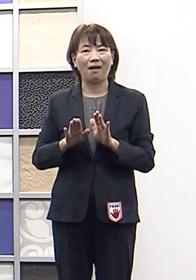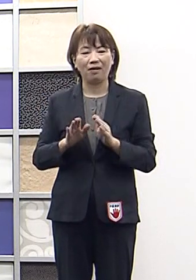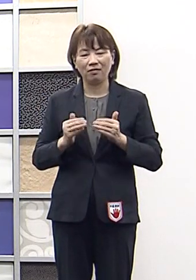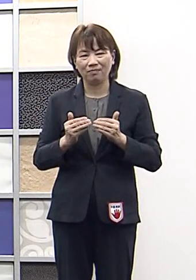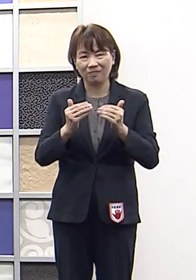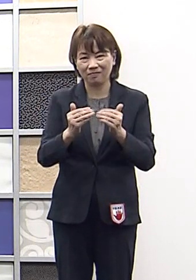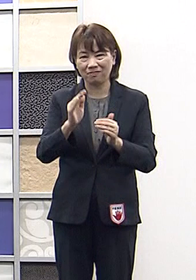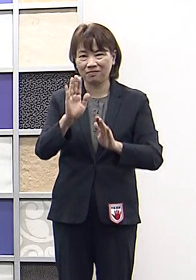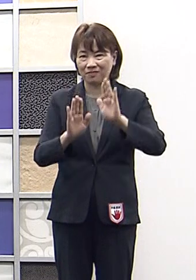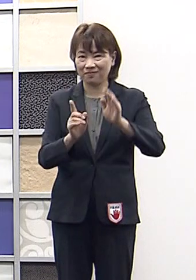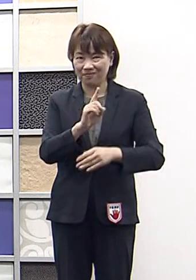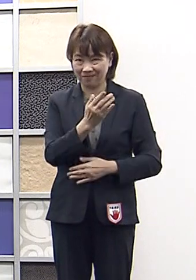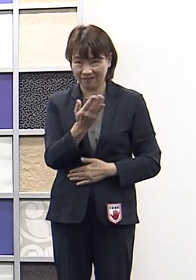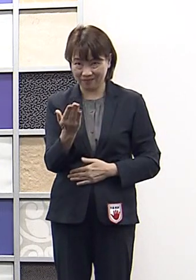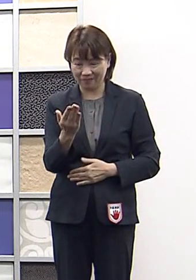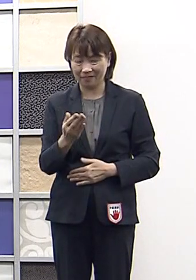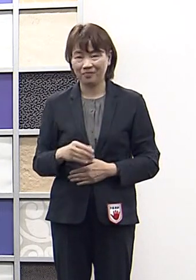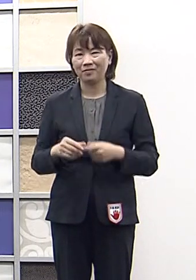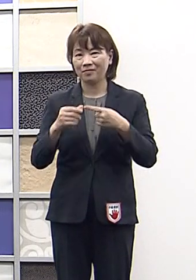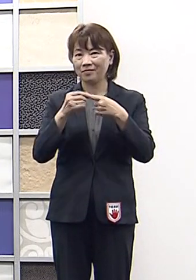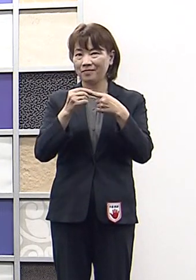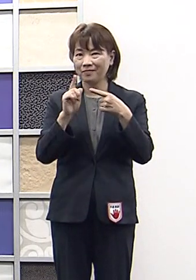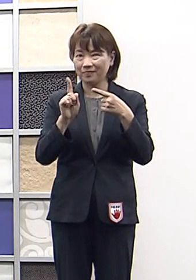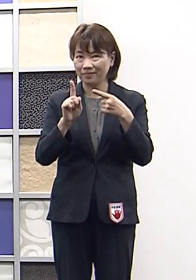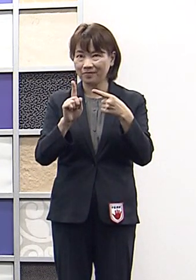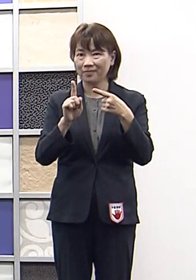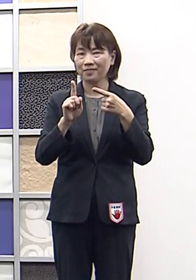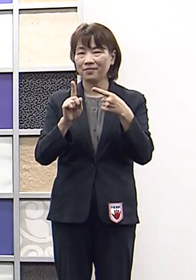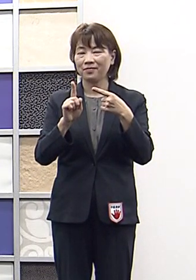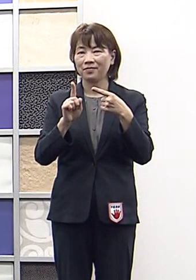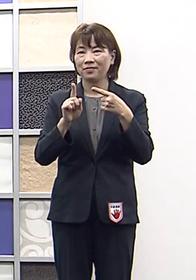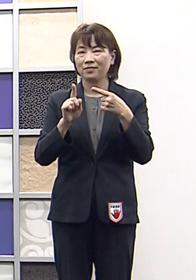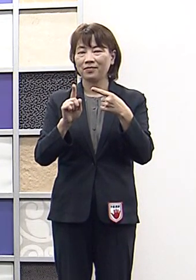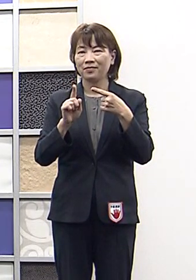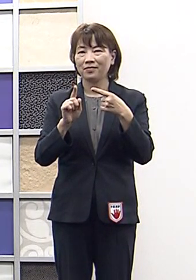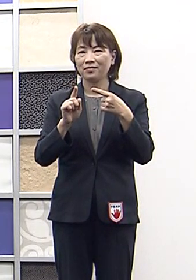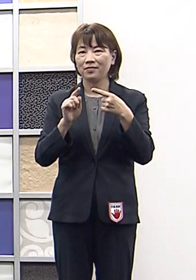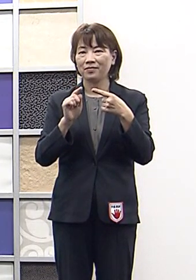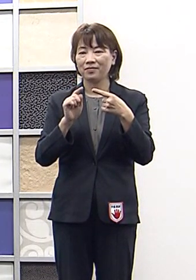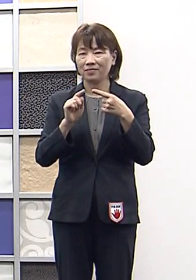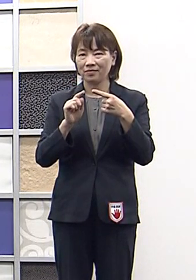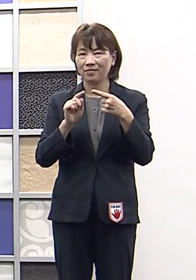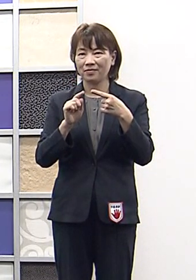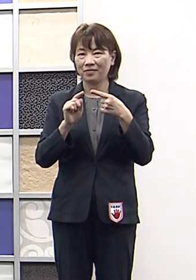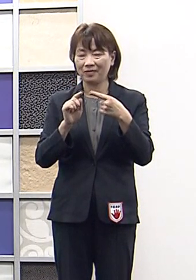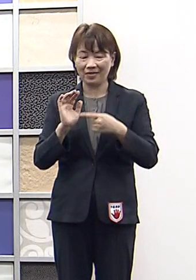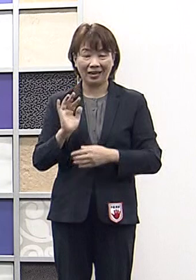聞きしたいと思います。1点は、まず、なかな